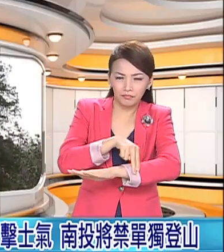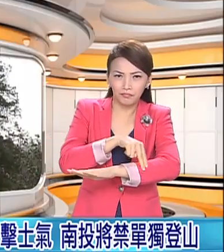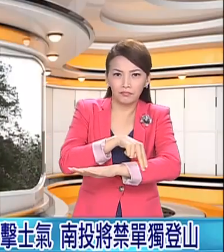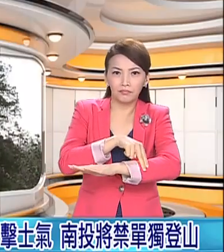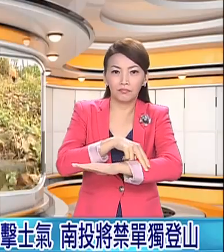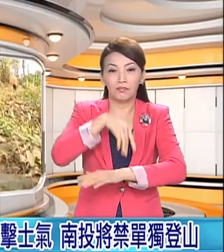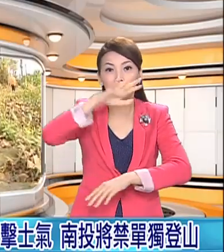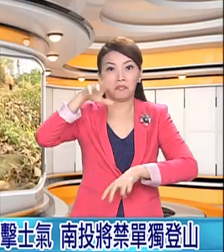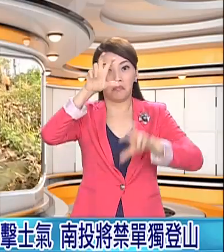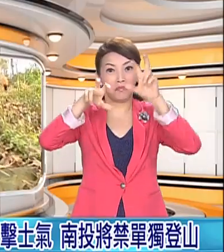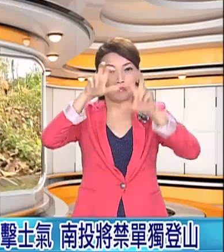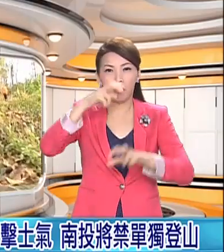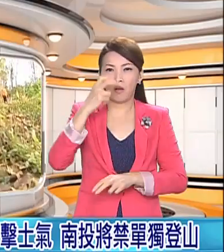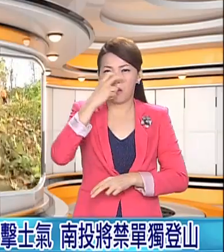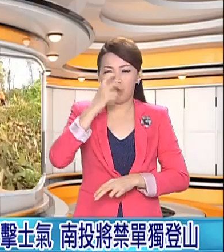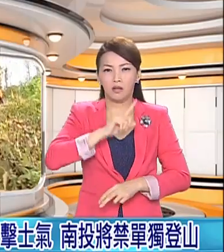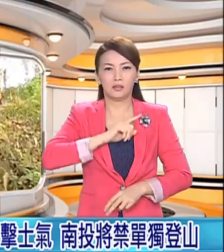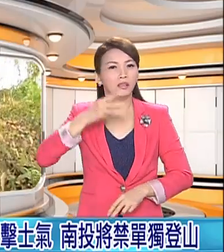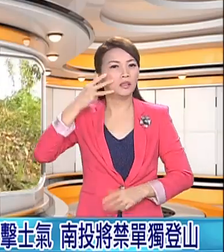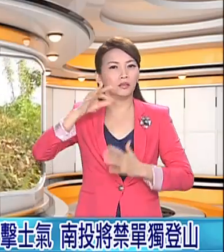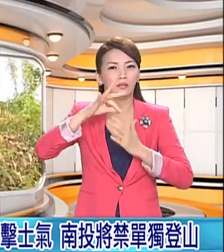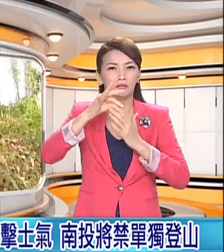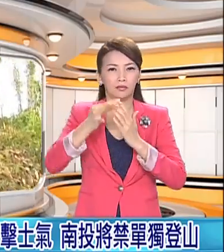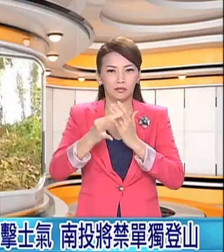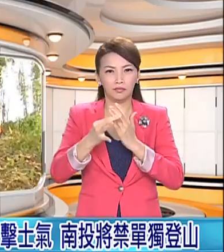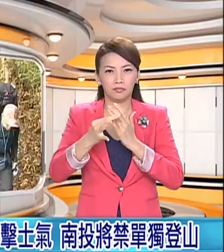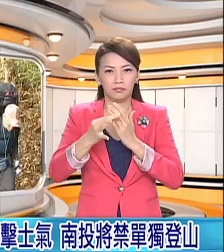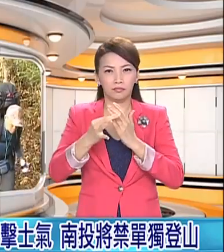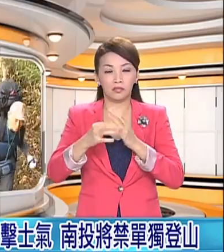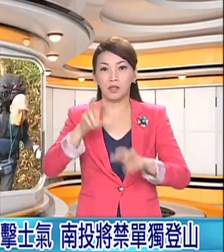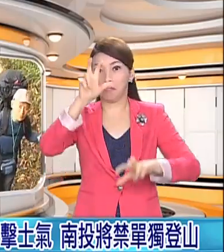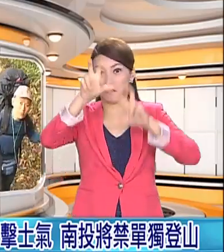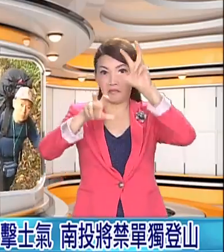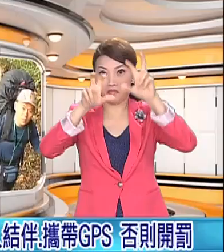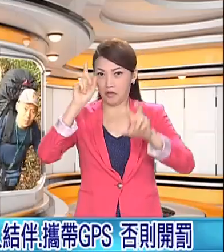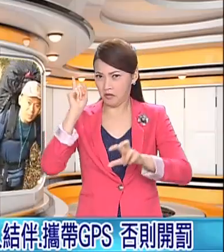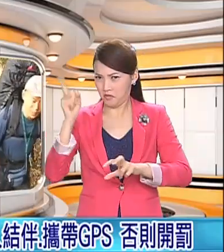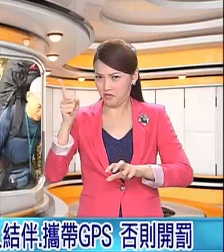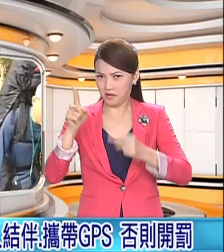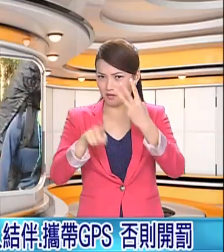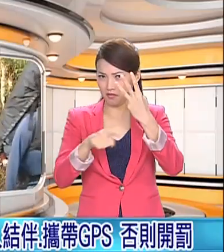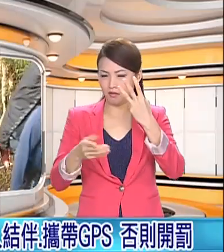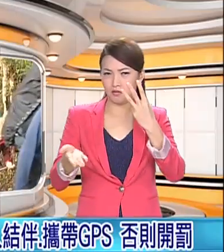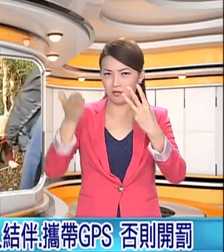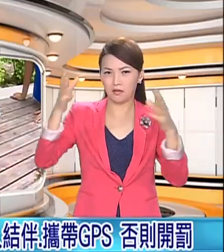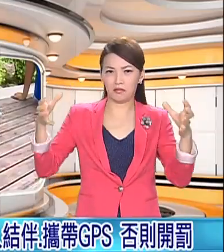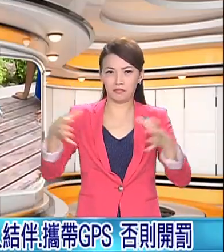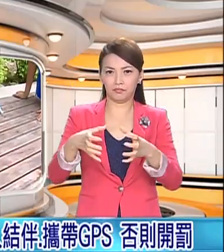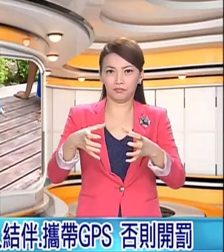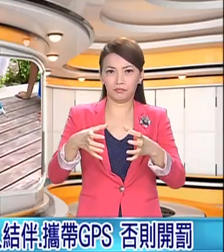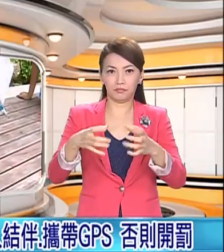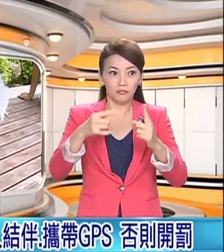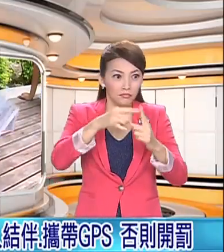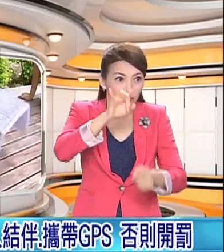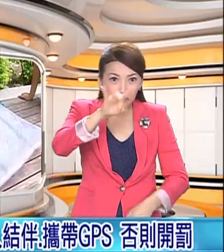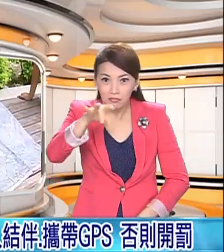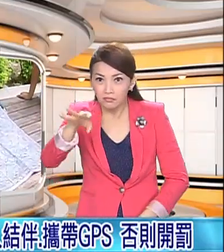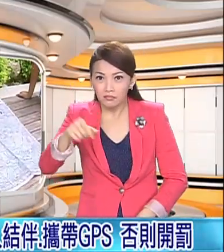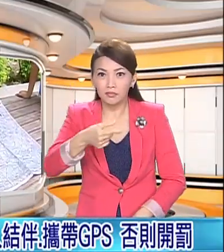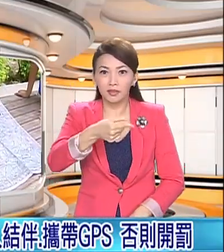例，将要限定民众登山需要3个人以上结伴，而且必须要携带 GPS